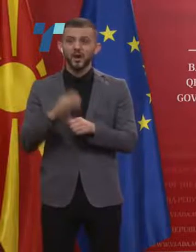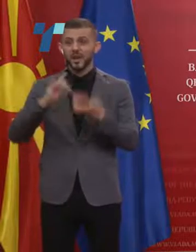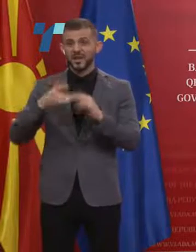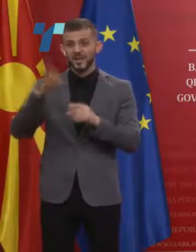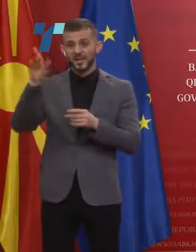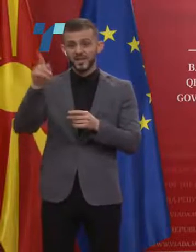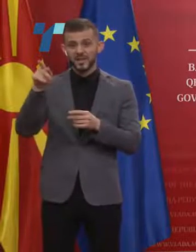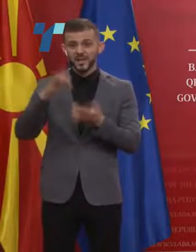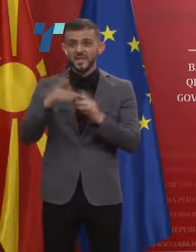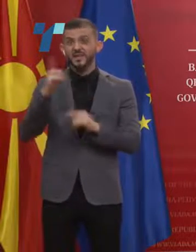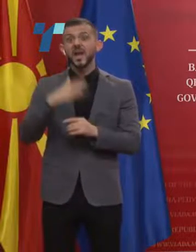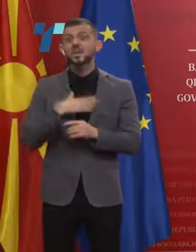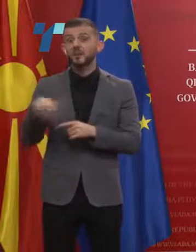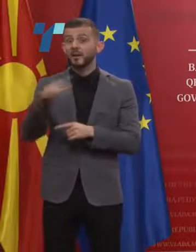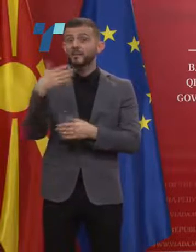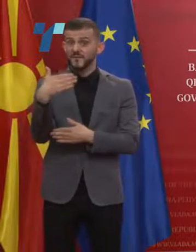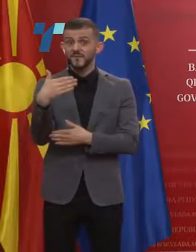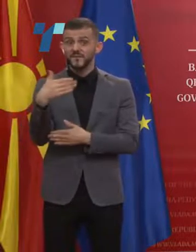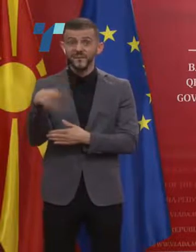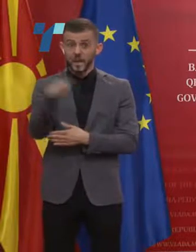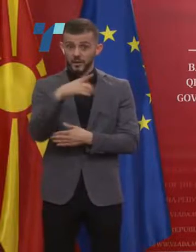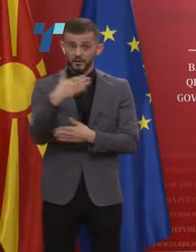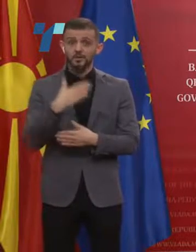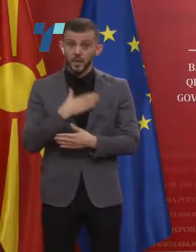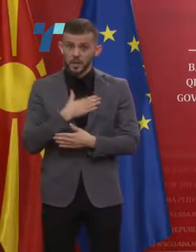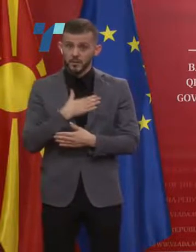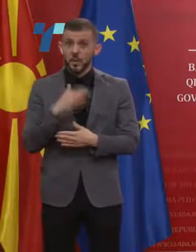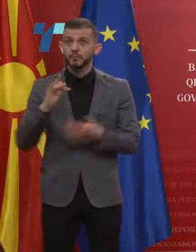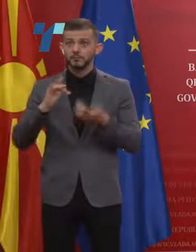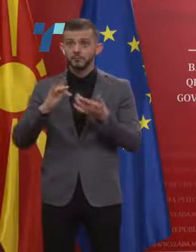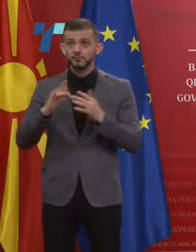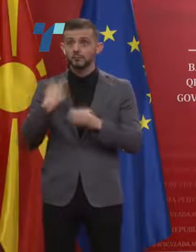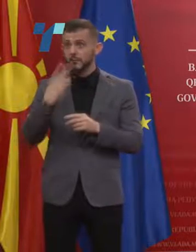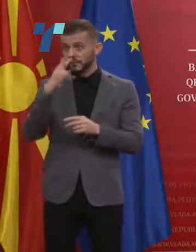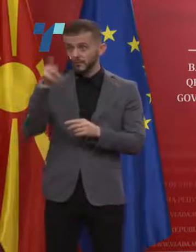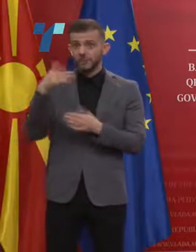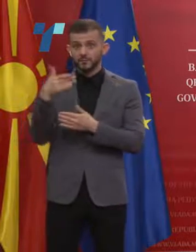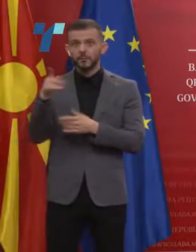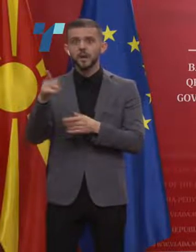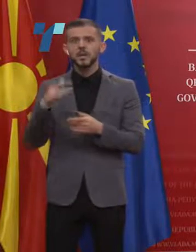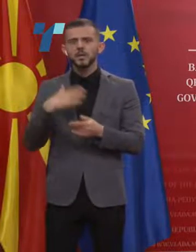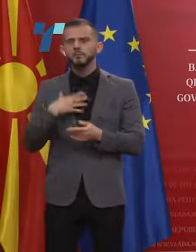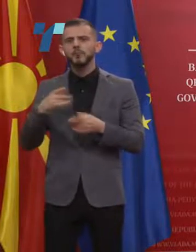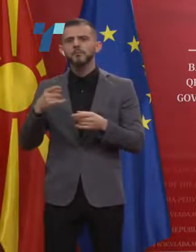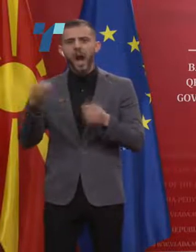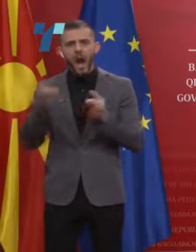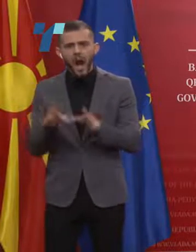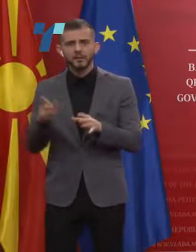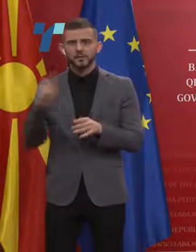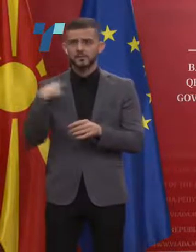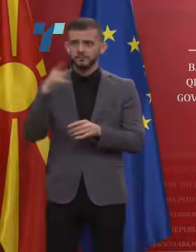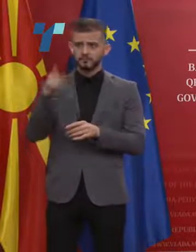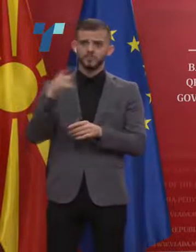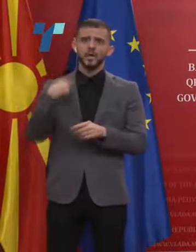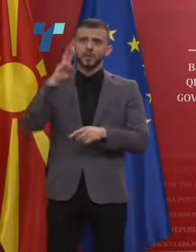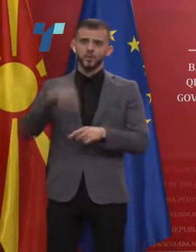каде што постои правно лице, за да можеме и да постапуваме и тоа правно лице да има седиште, за да можеме да го